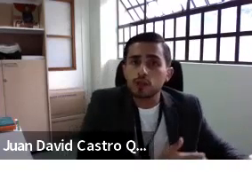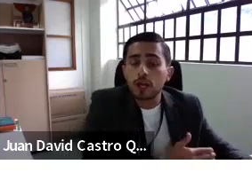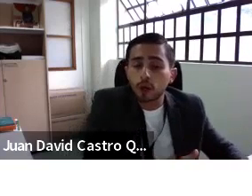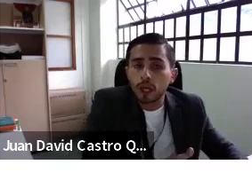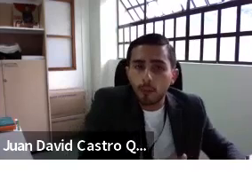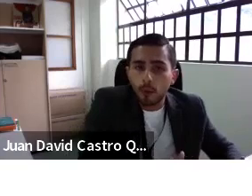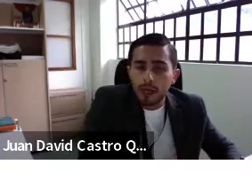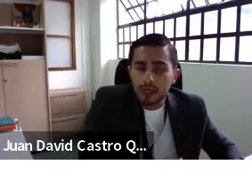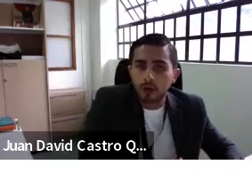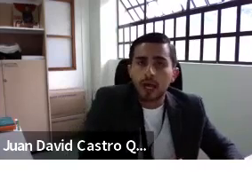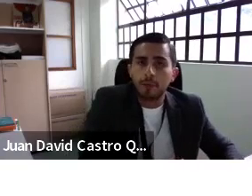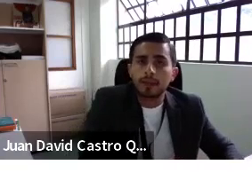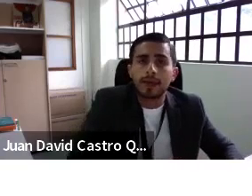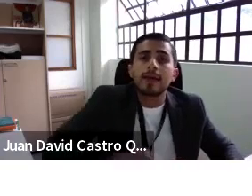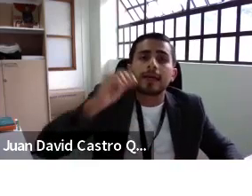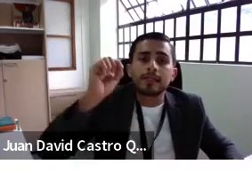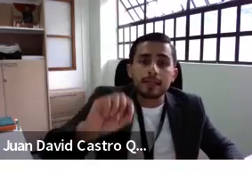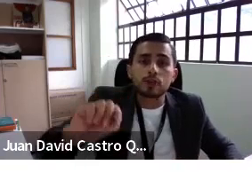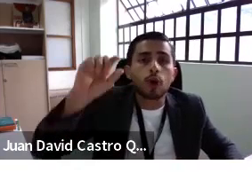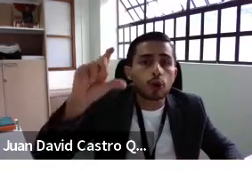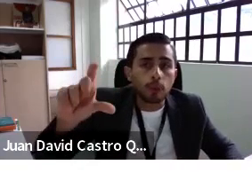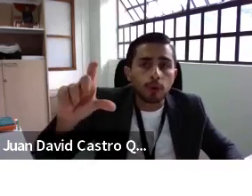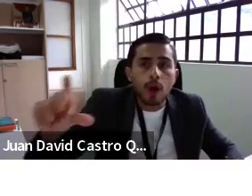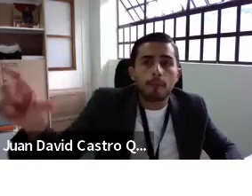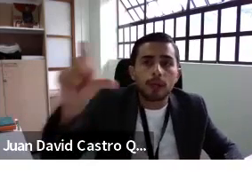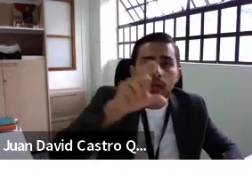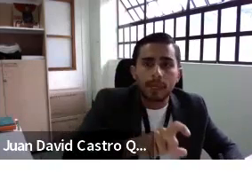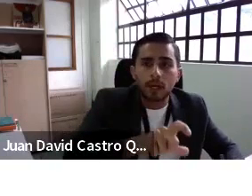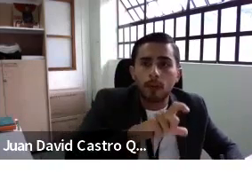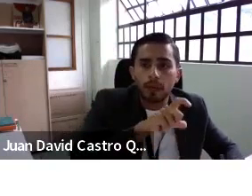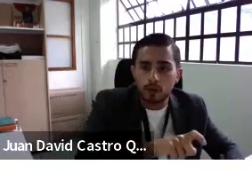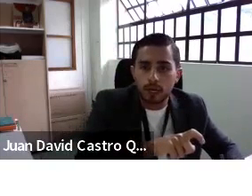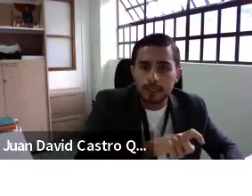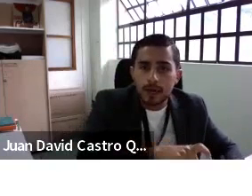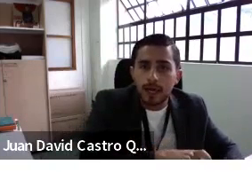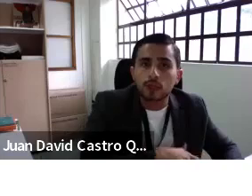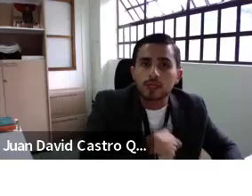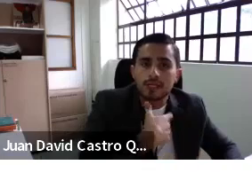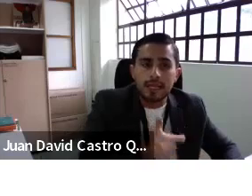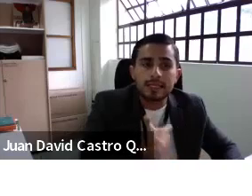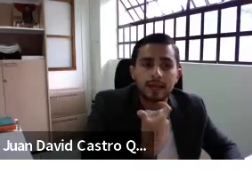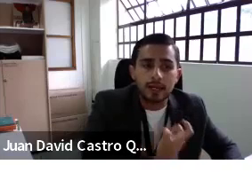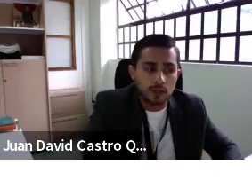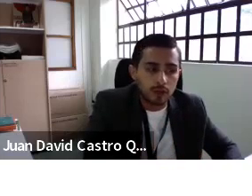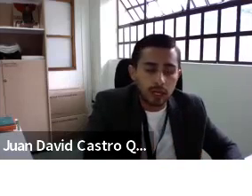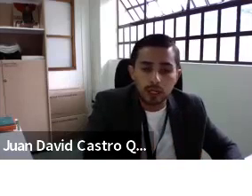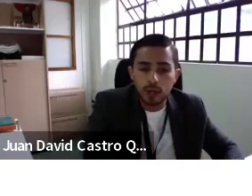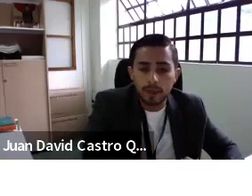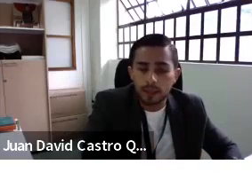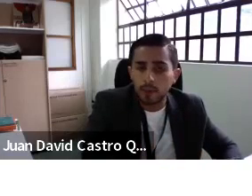sincrónico o asincrónicamente insisto con grupos pero también con personas entonces en esa interacción que de hecho la pandemia